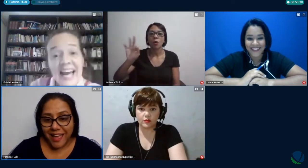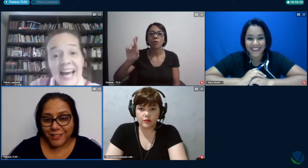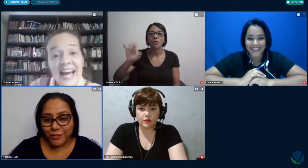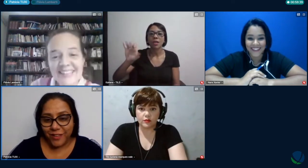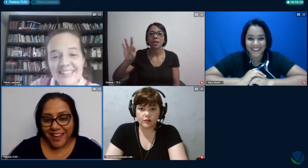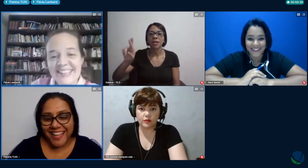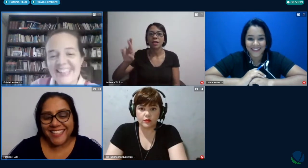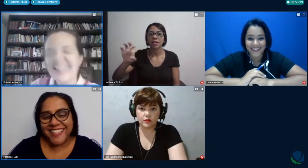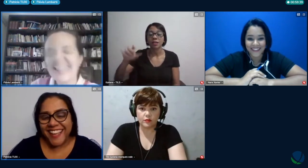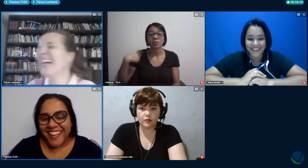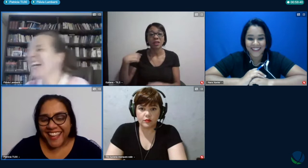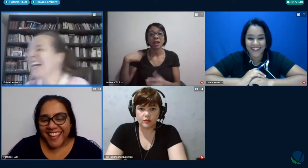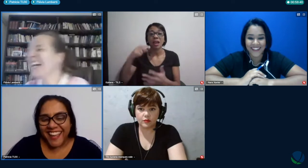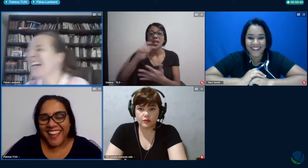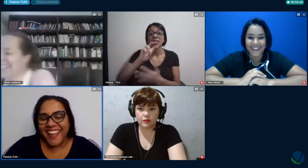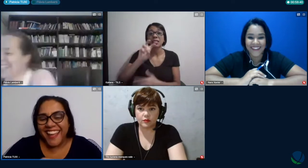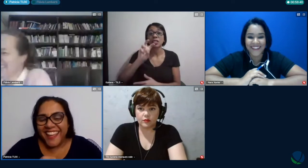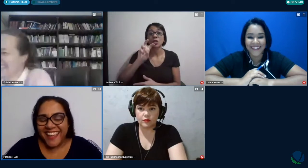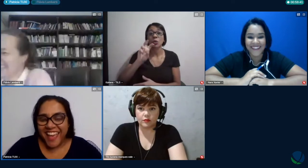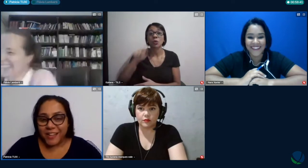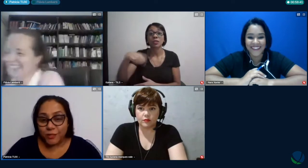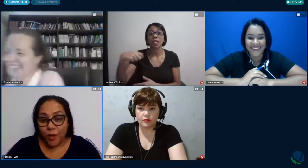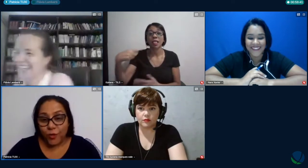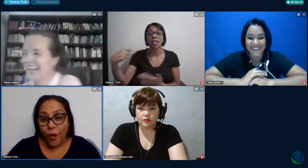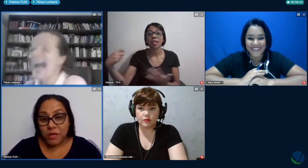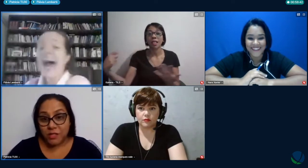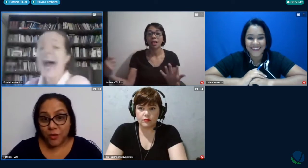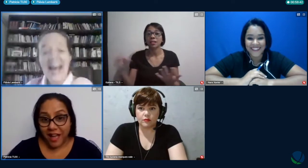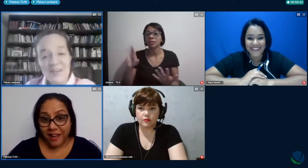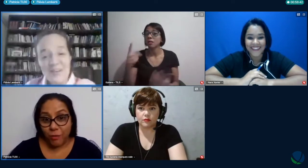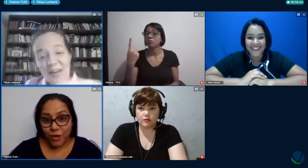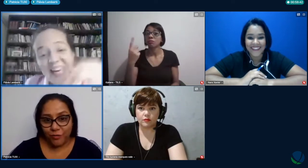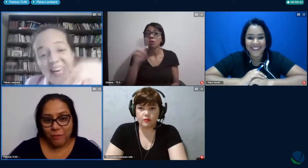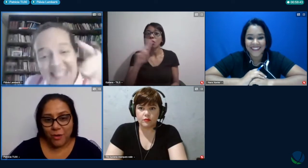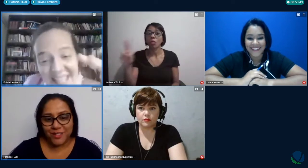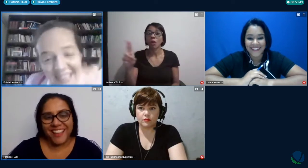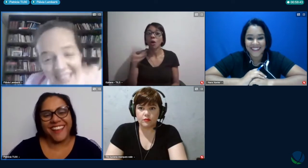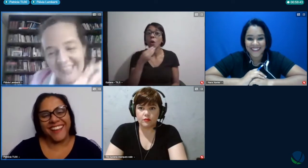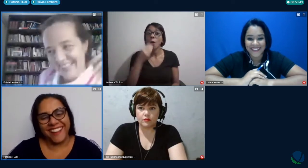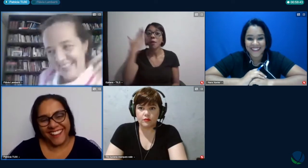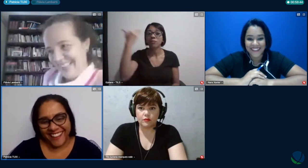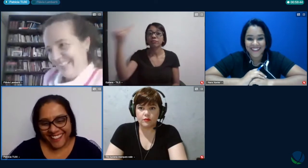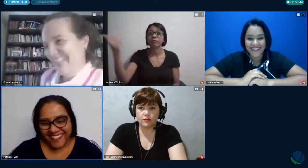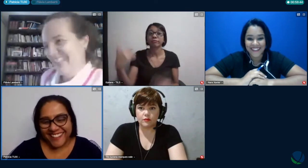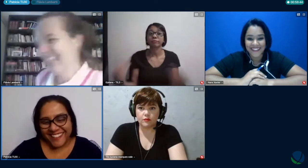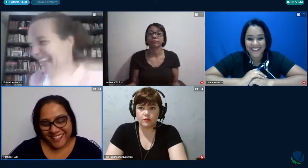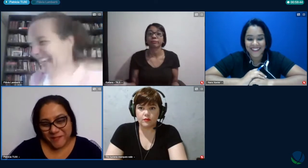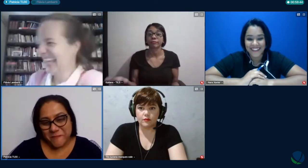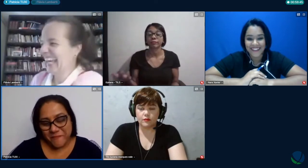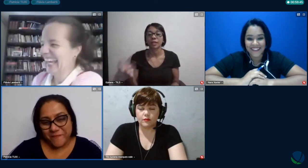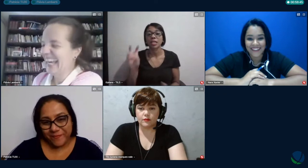5 sinais diferentes. E era só o nome de um cara muito famoso.